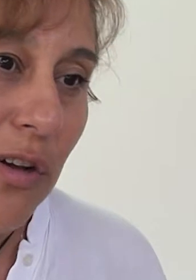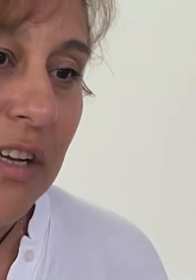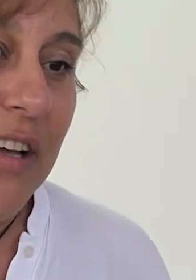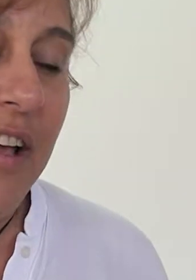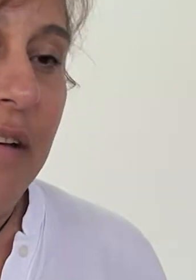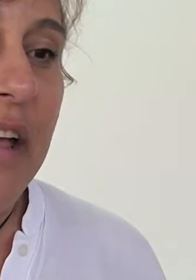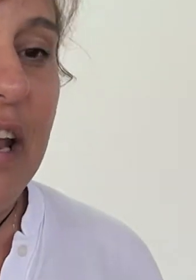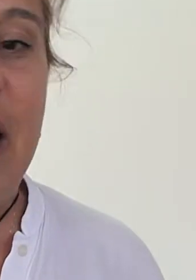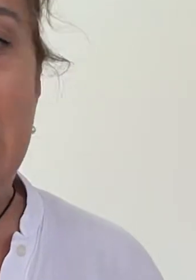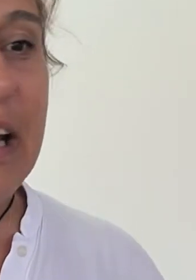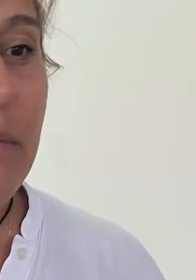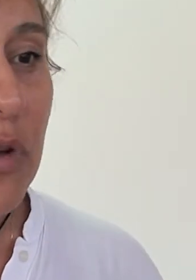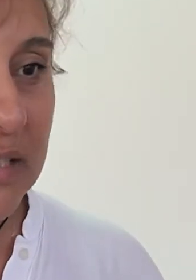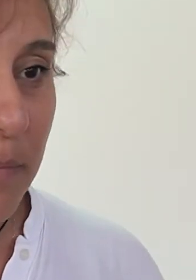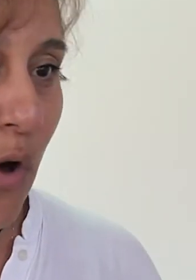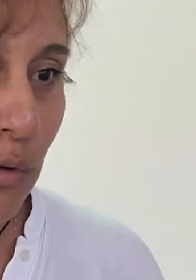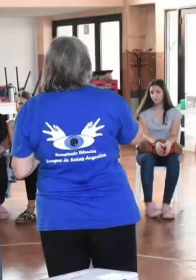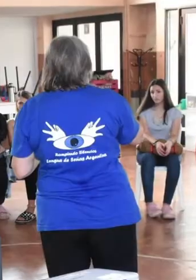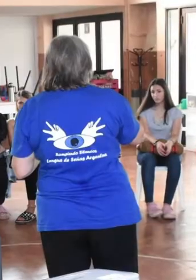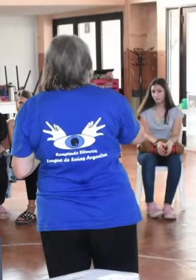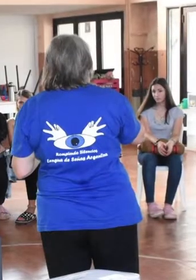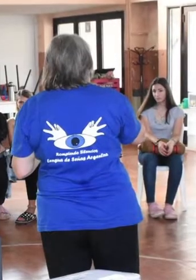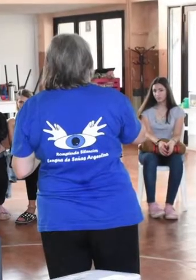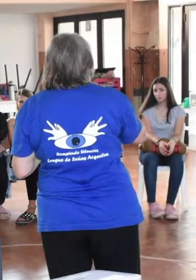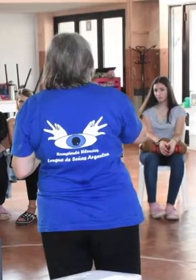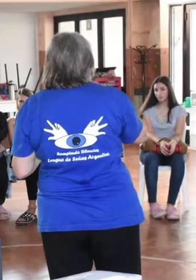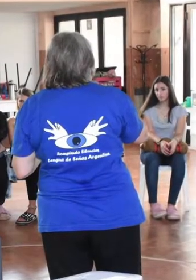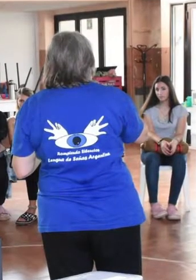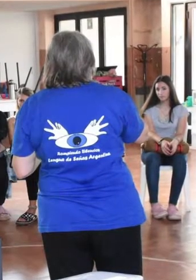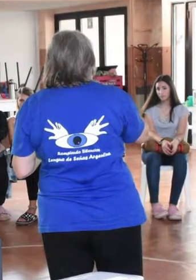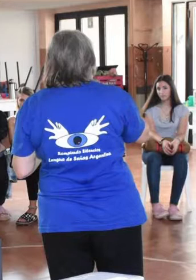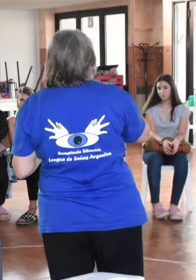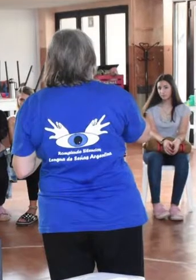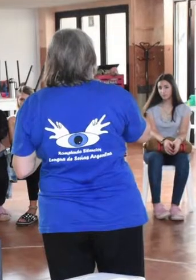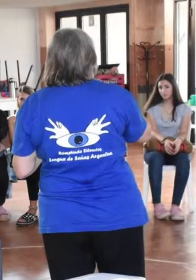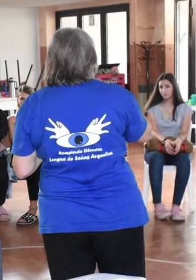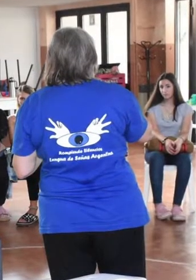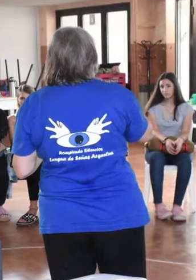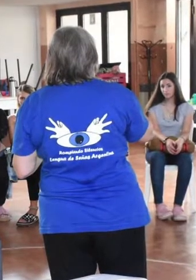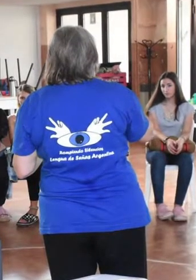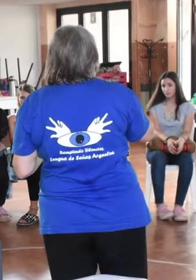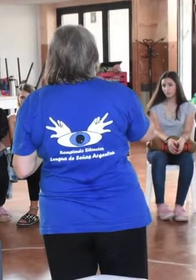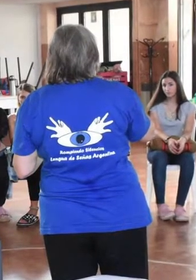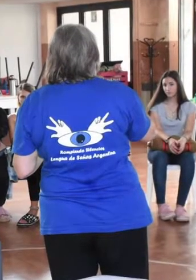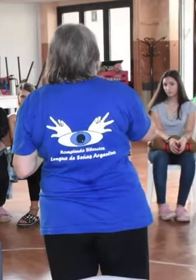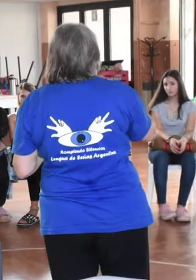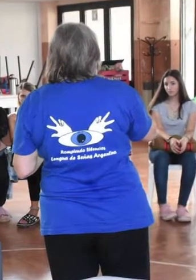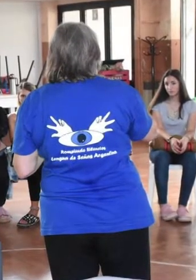el intercambio que se produce, o sea, esa experiencia que se produce. Lo que uno puede observar es que mucho